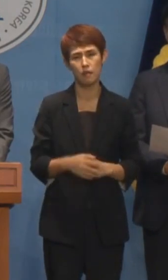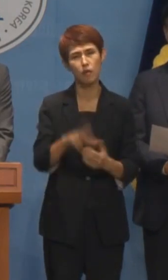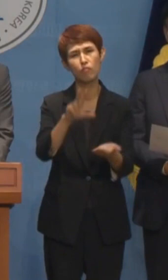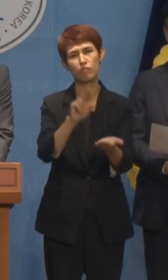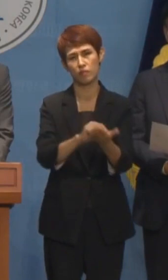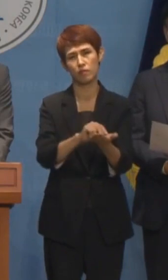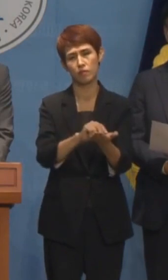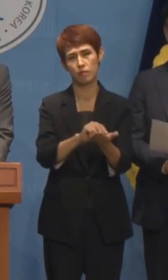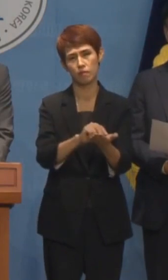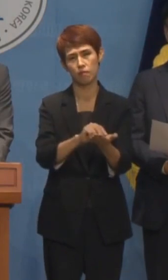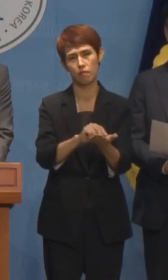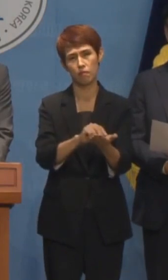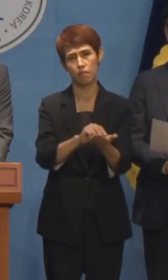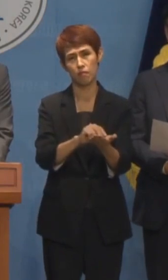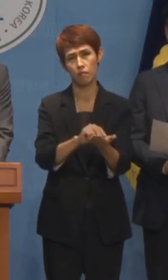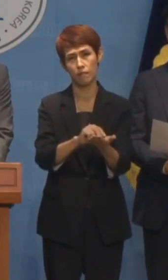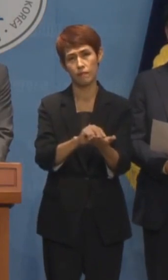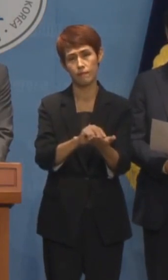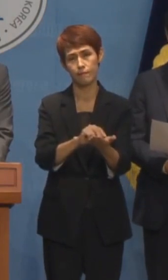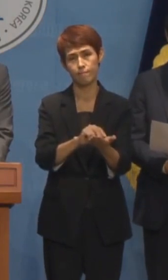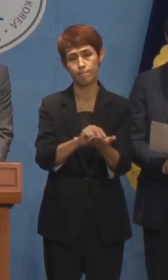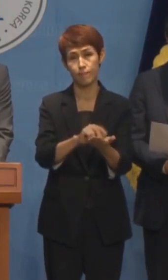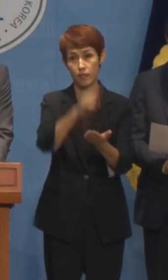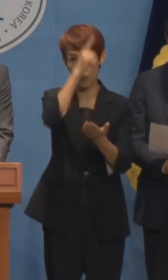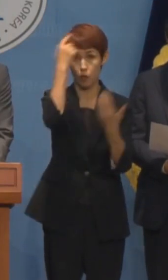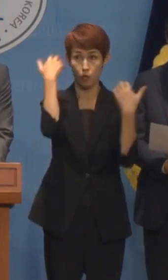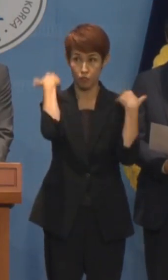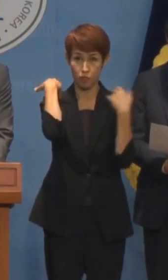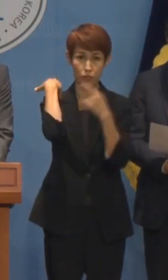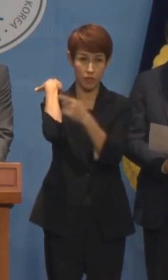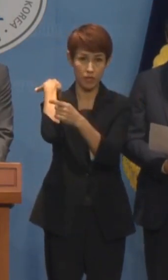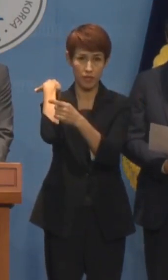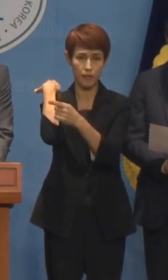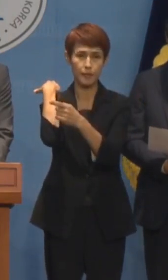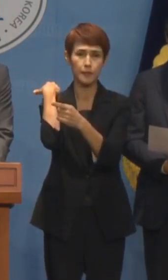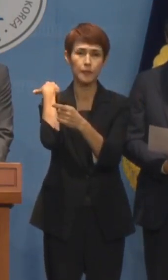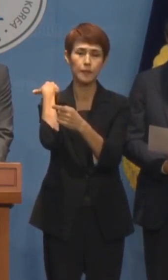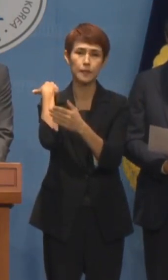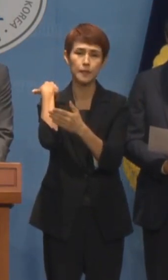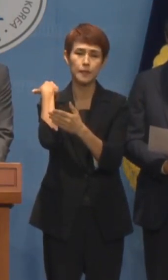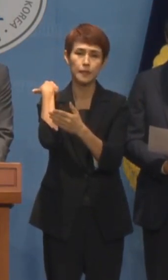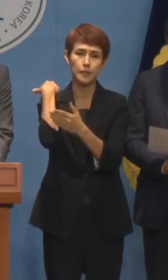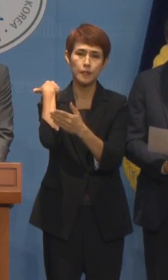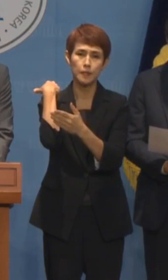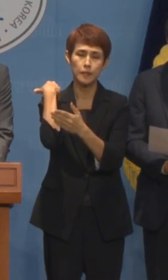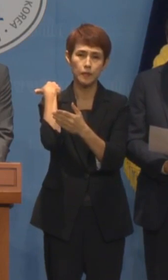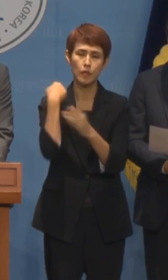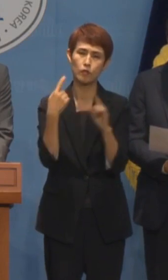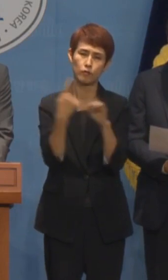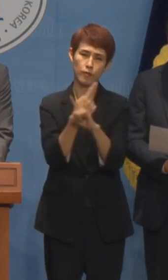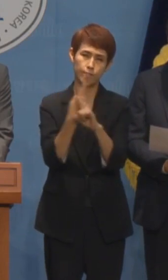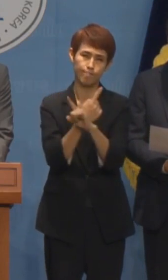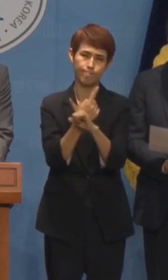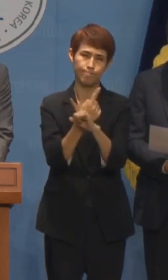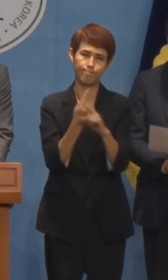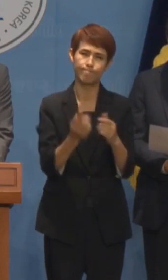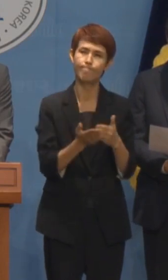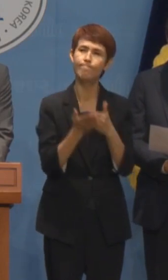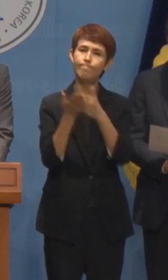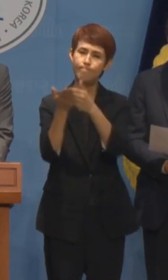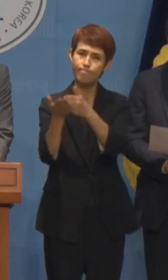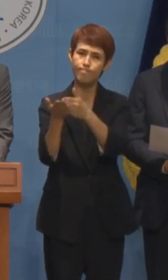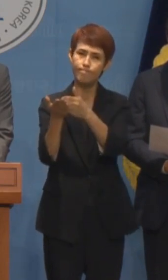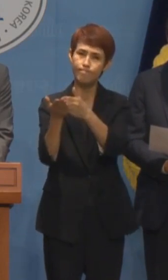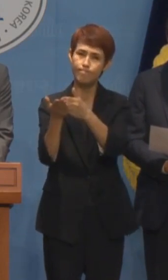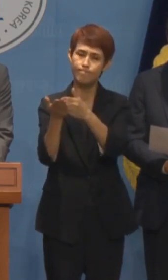문제점이 심각해서 정부의 국회 단계 심사 과정을 통해서 수정될 수 있도록 지적과